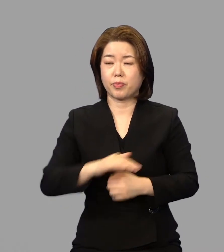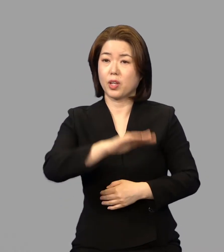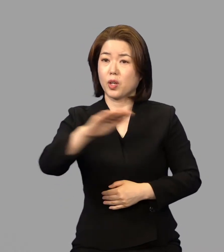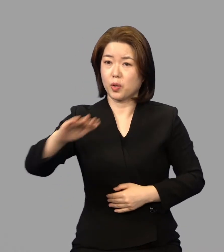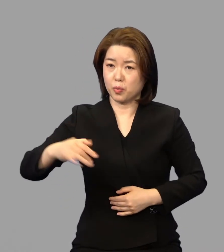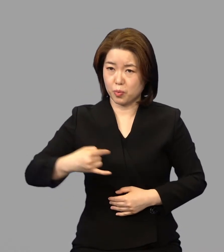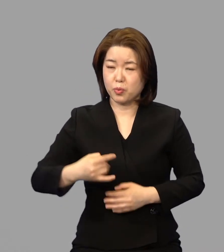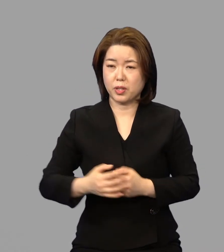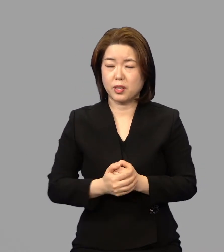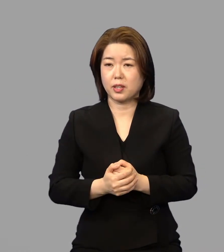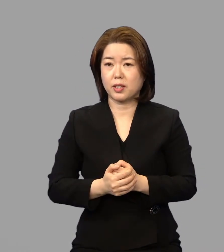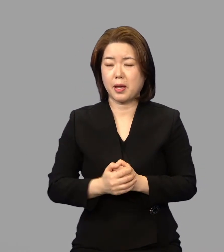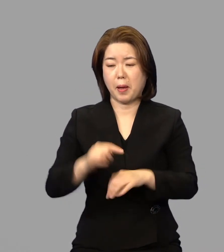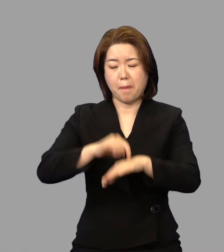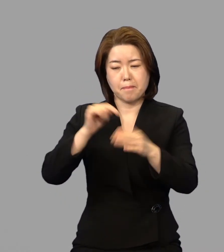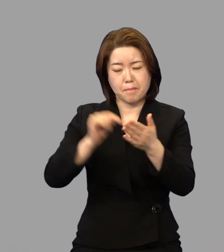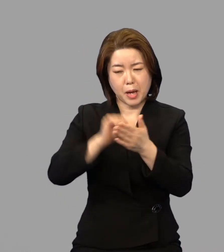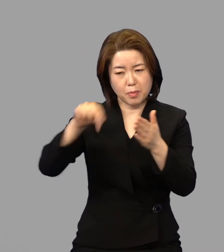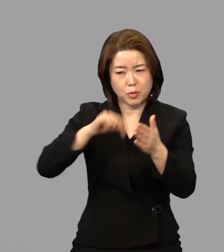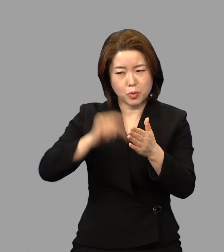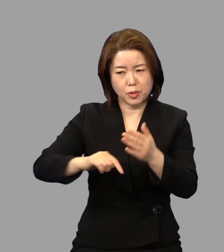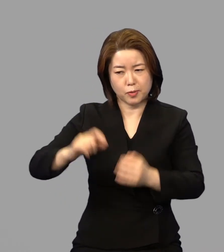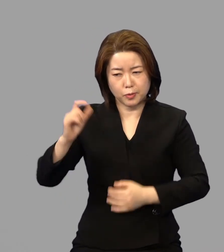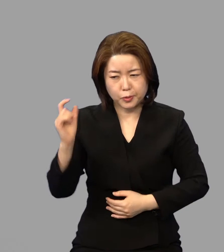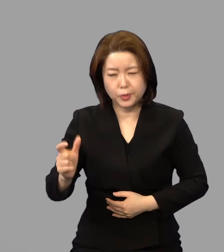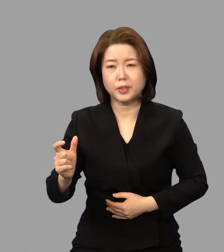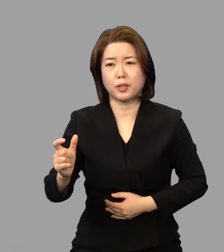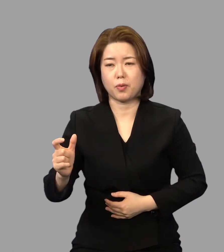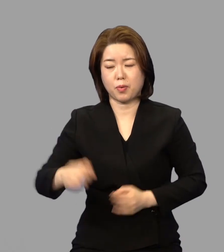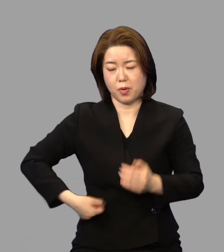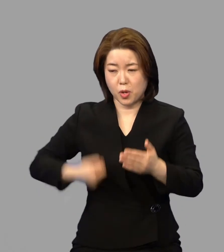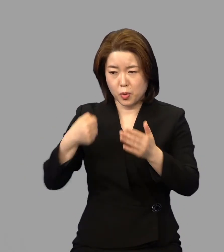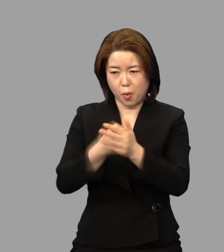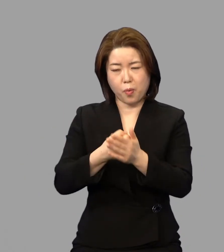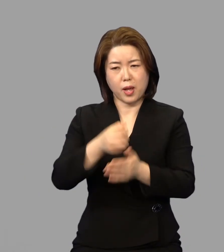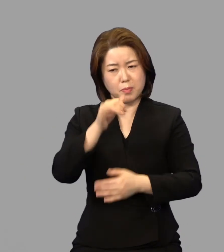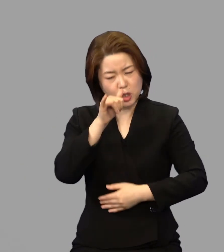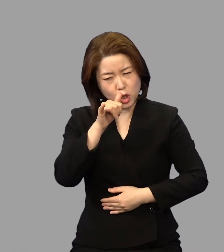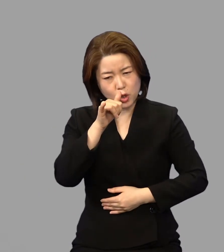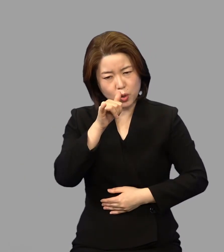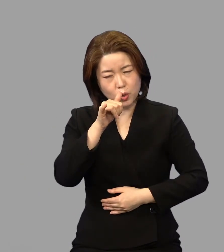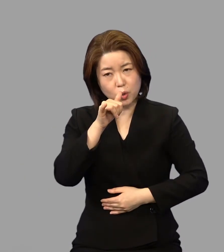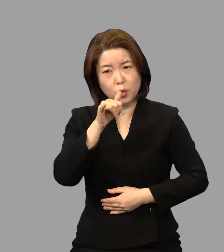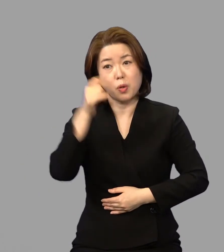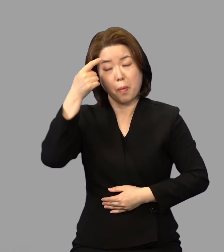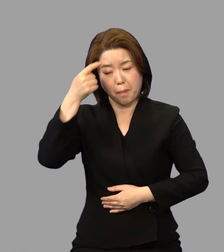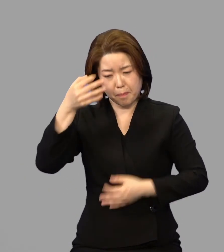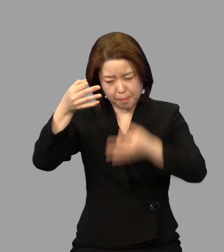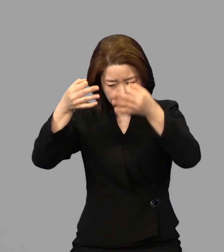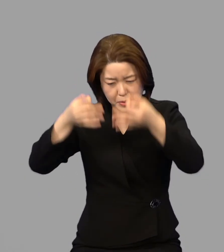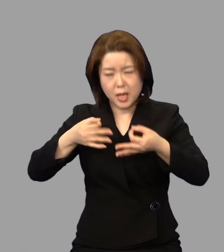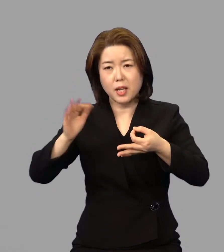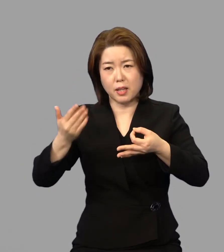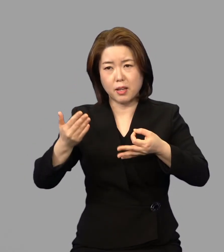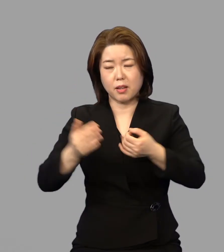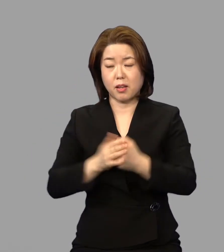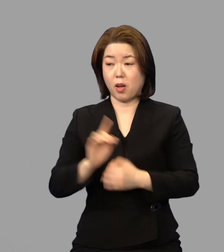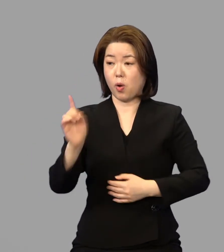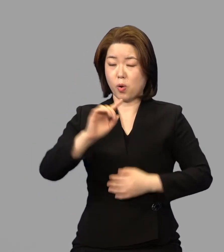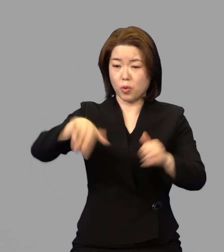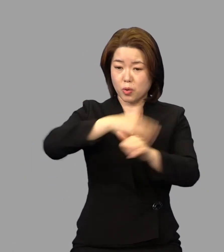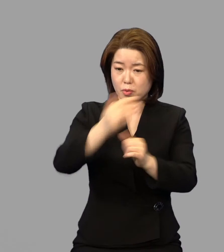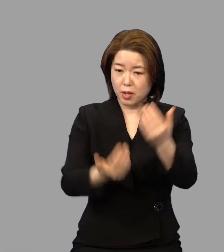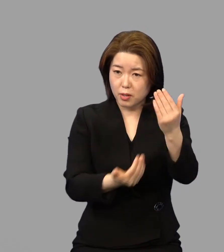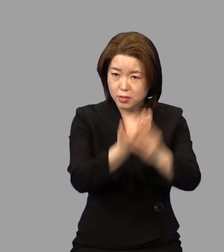우리의 마음에 굳세고 정말 용감한가? 어떤 상황이 벌어지든지